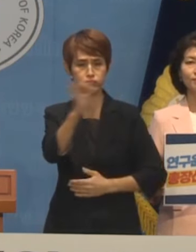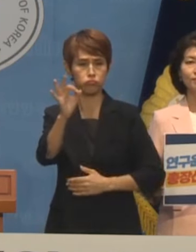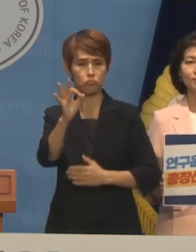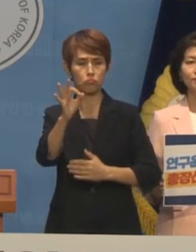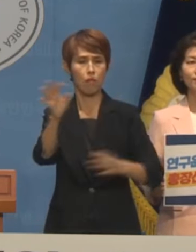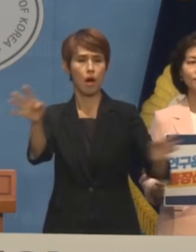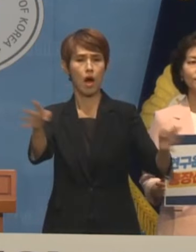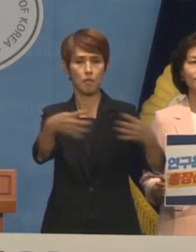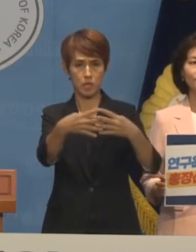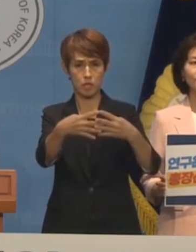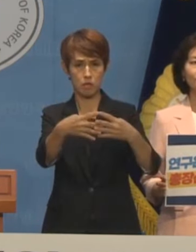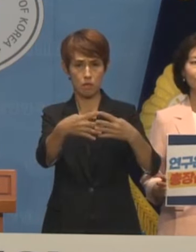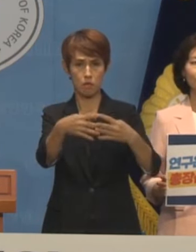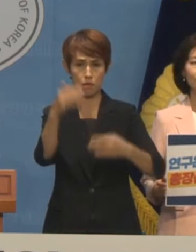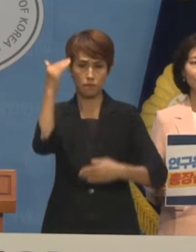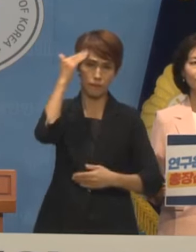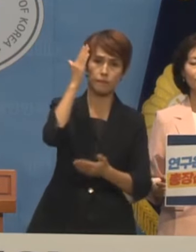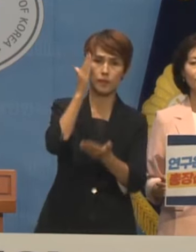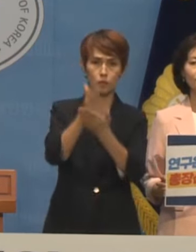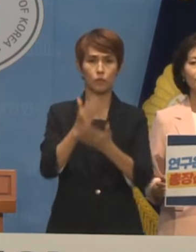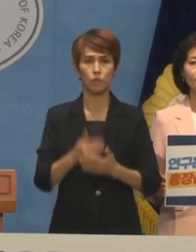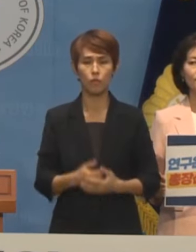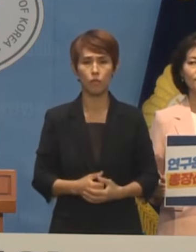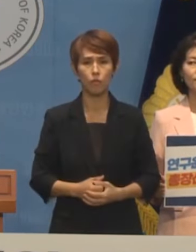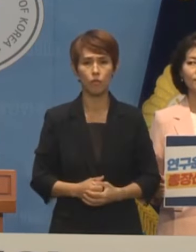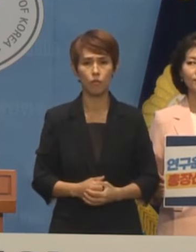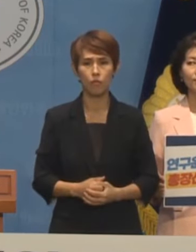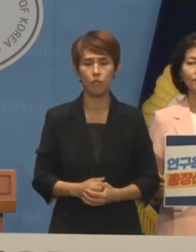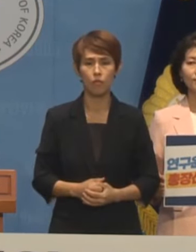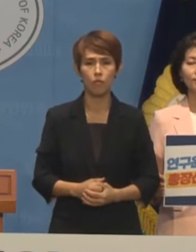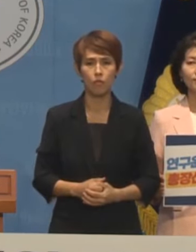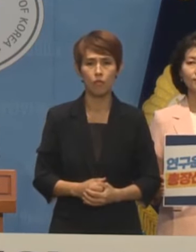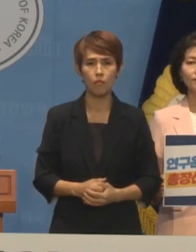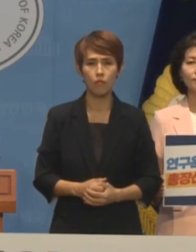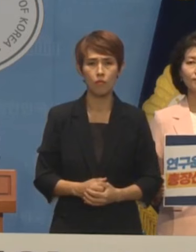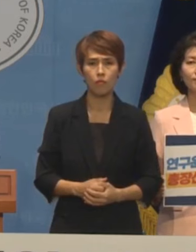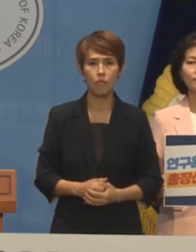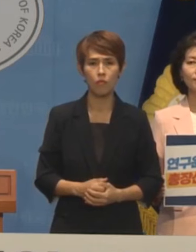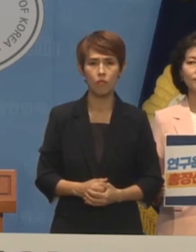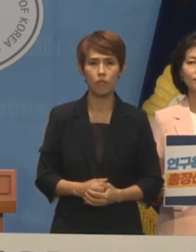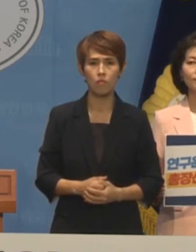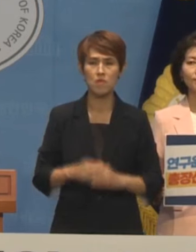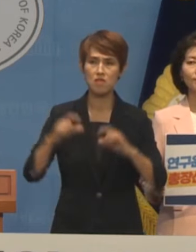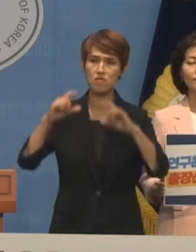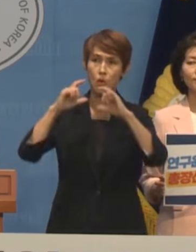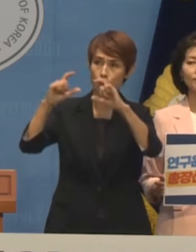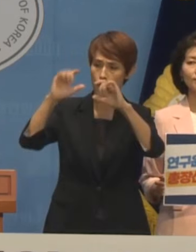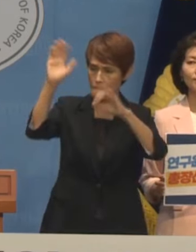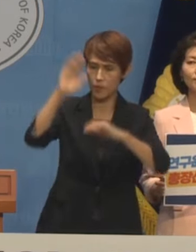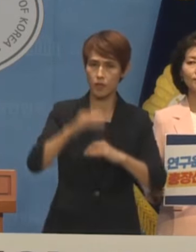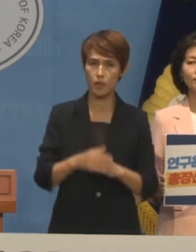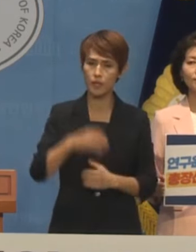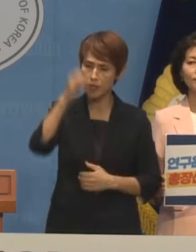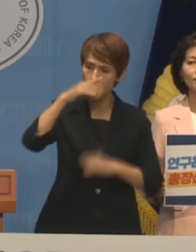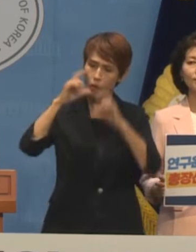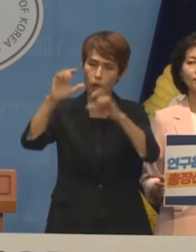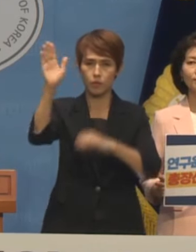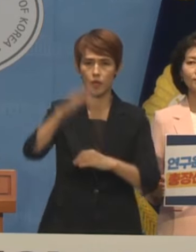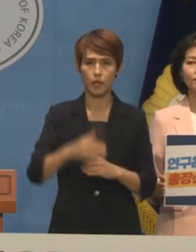합의와 원리를 자꾸만 침범하지 마십시오. 그저 공허한 경고성 구호가 아닙니다. 우리는